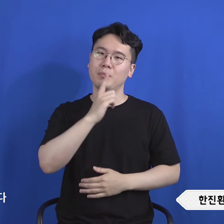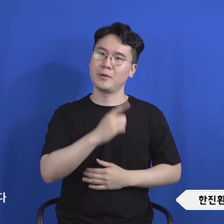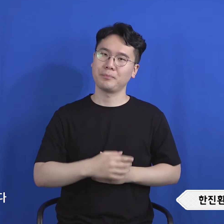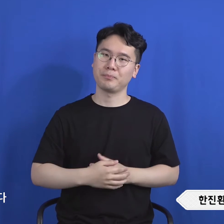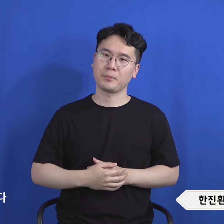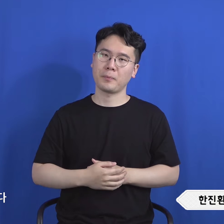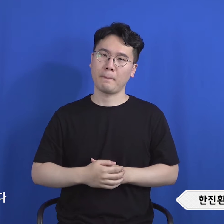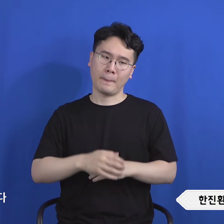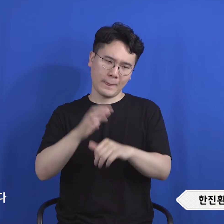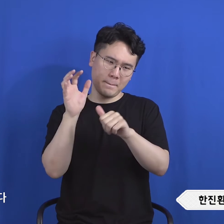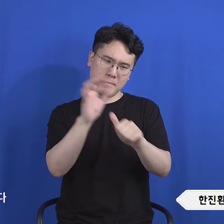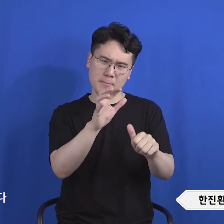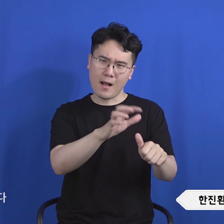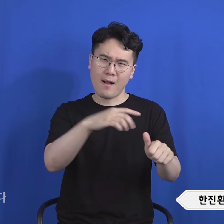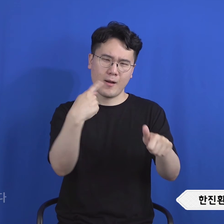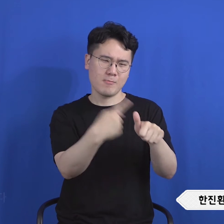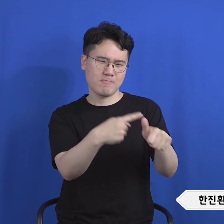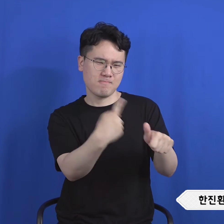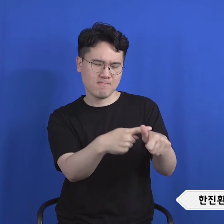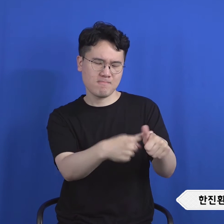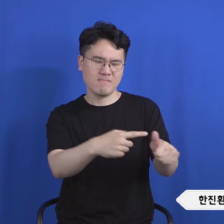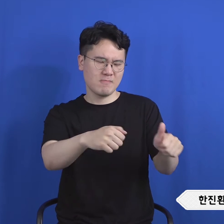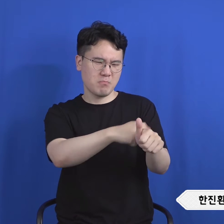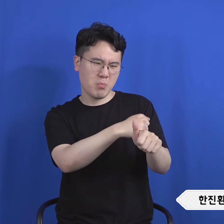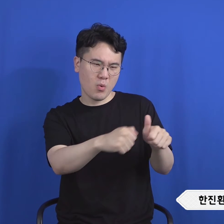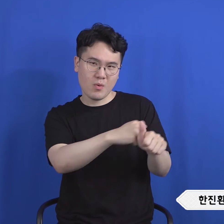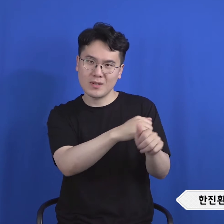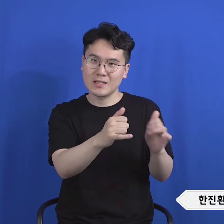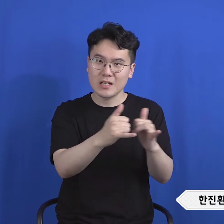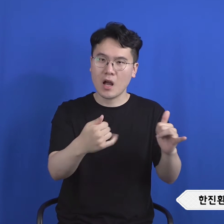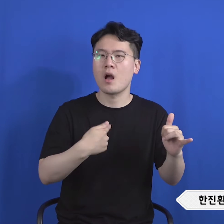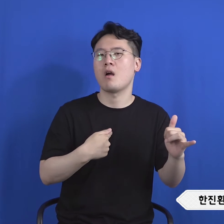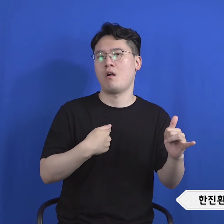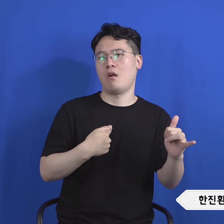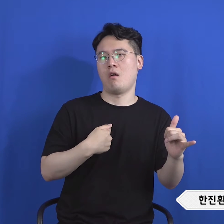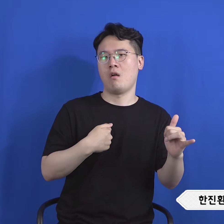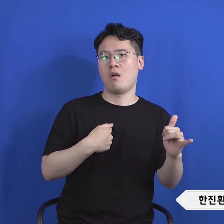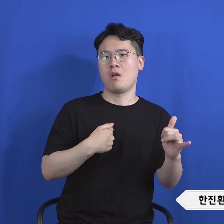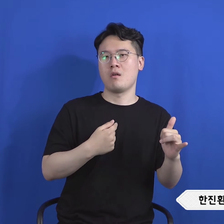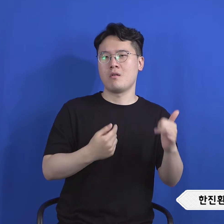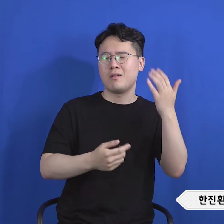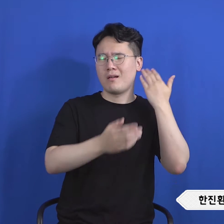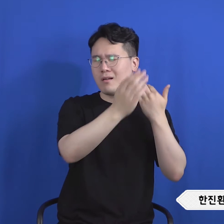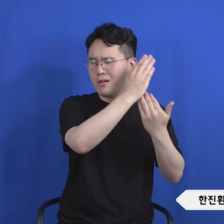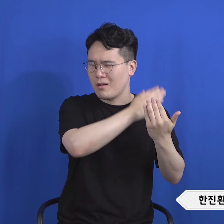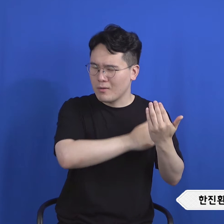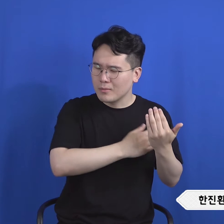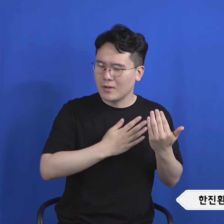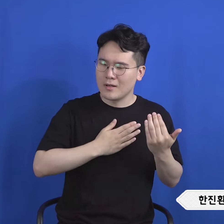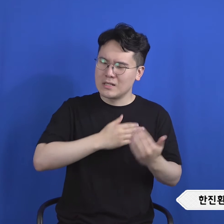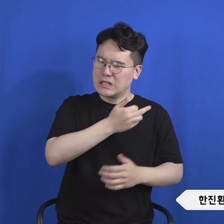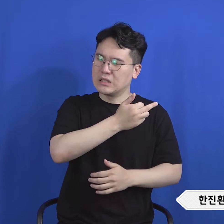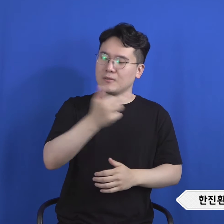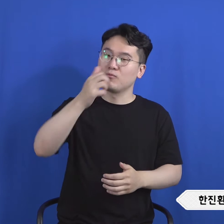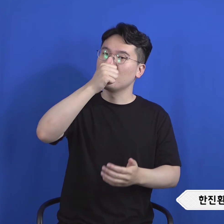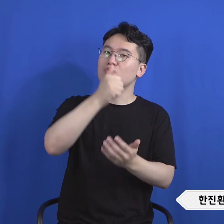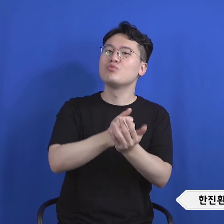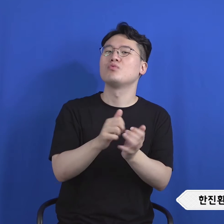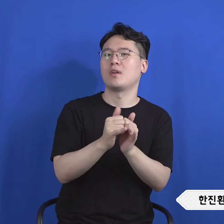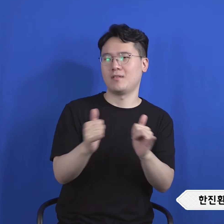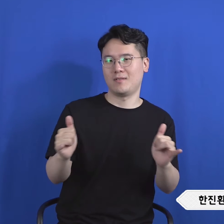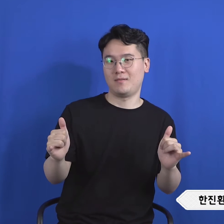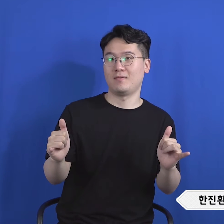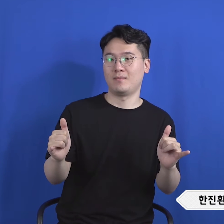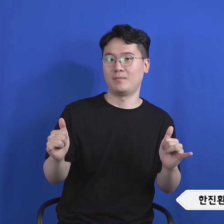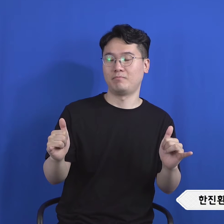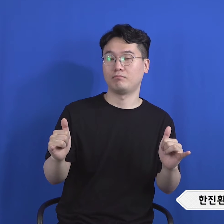비방자, 박해자, 폭행자, 정말 지난날에 무지막지한 죄를 지었습니다.